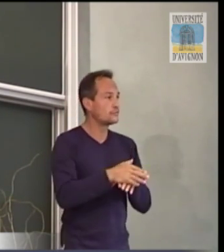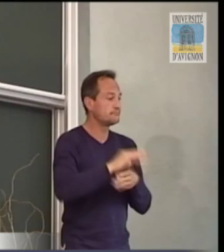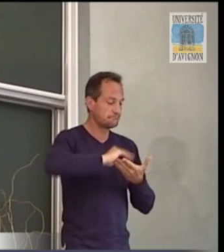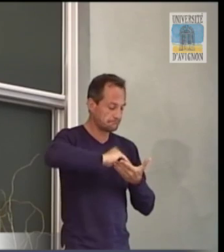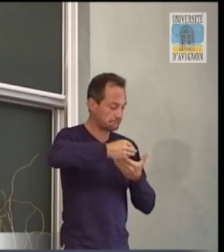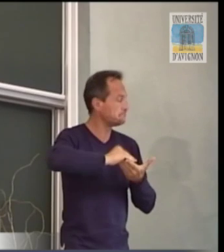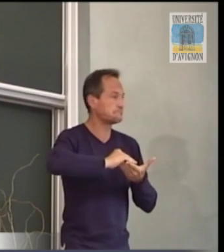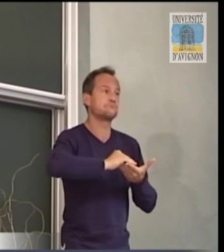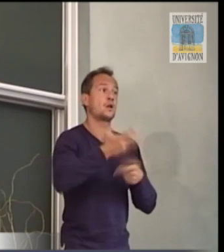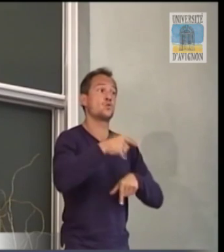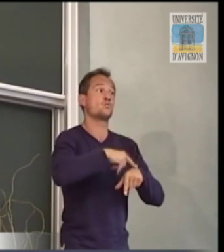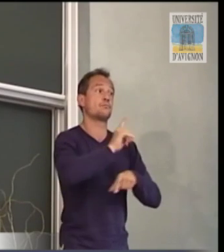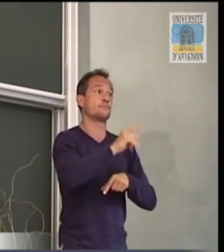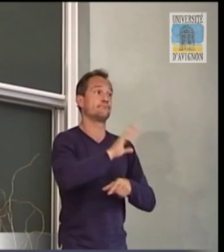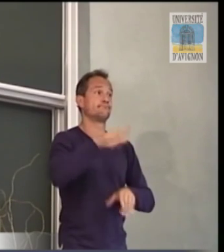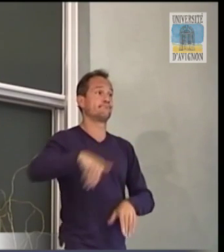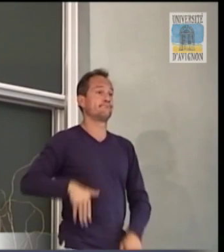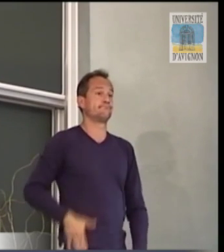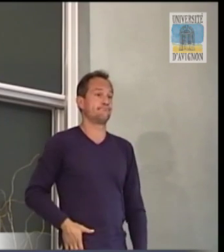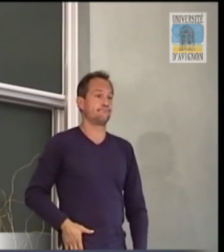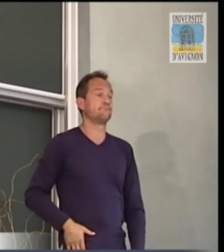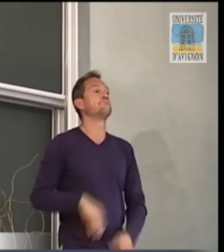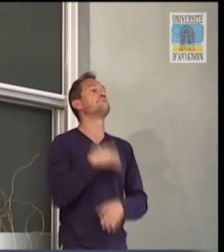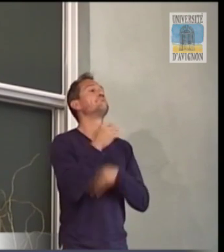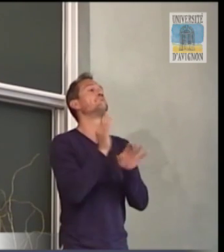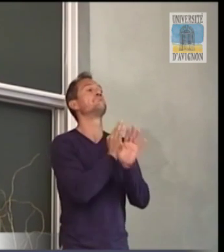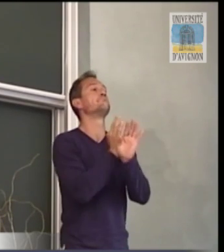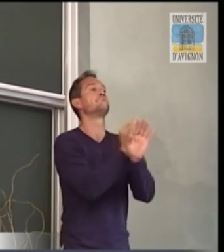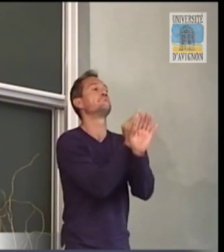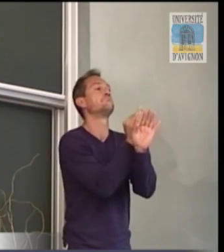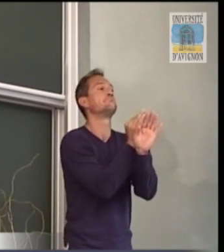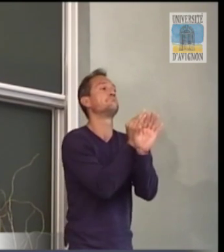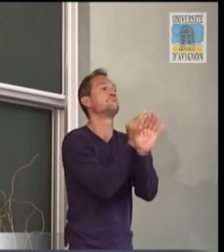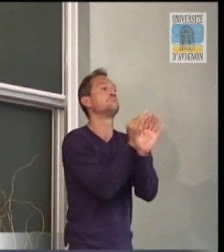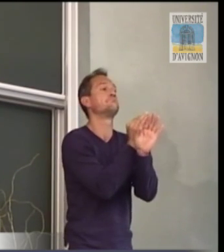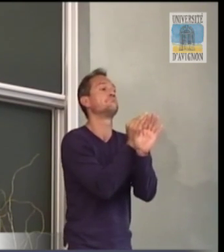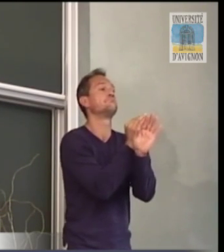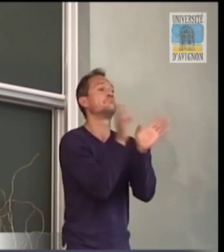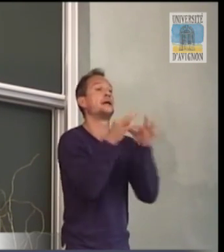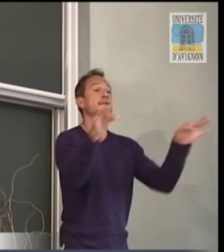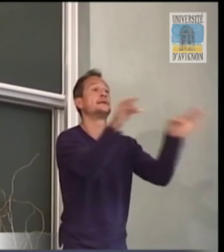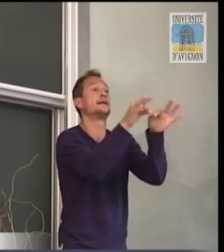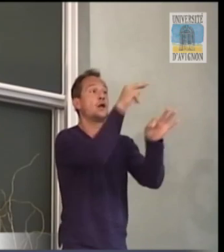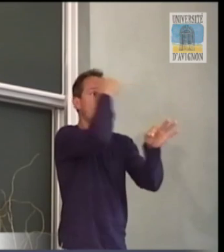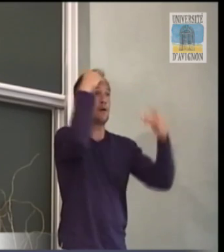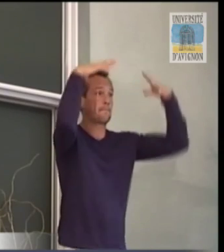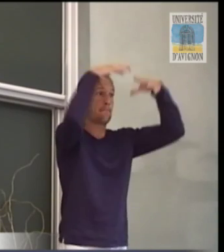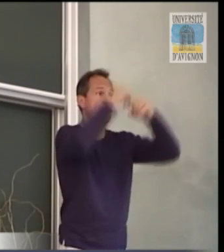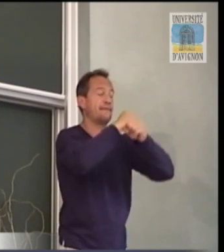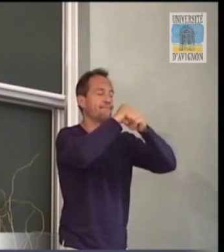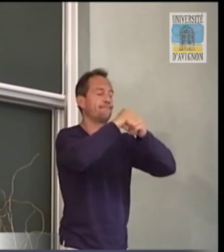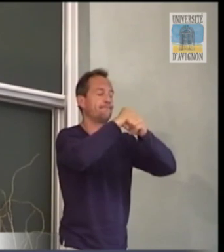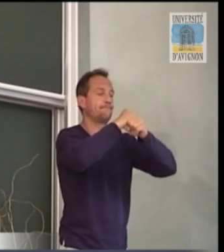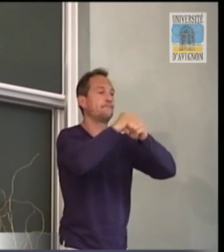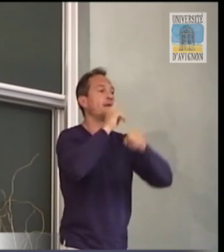l'ouvrir tout de suite, puis on vous fait entrer dans une salle, puis cette salle vire au noir, et là, vous devez ouvrir votre enveloppe